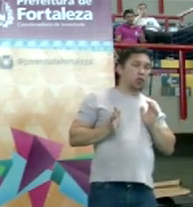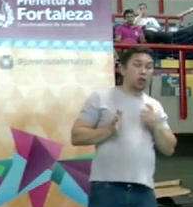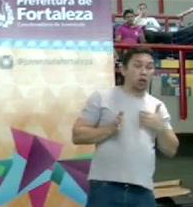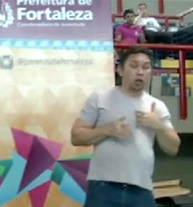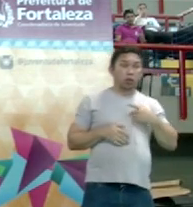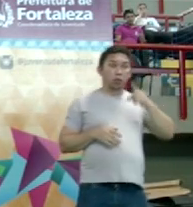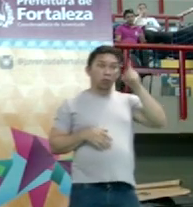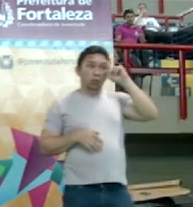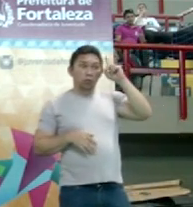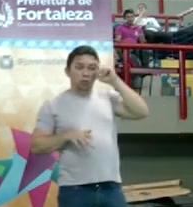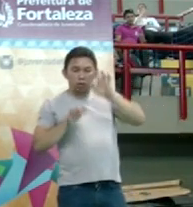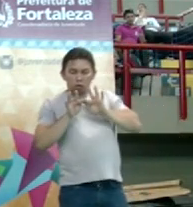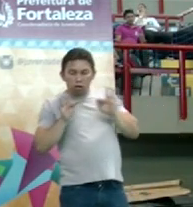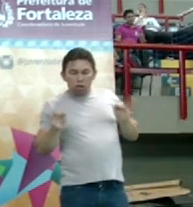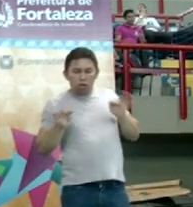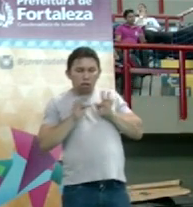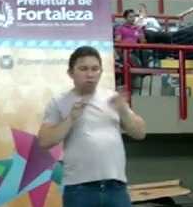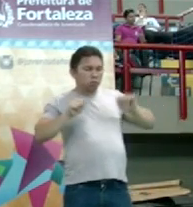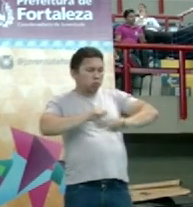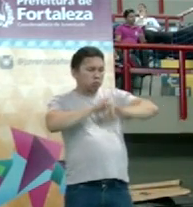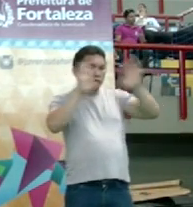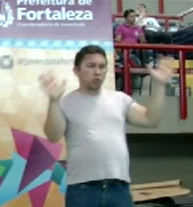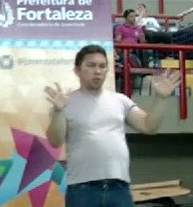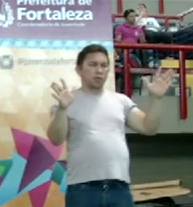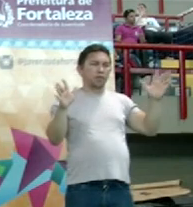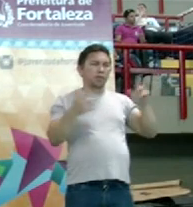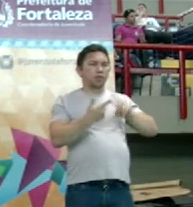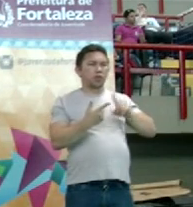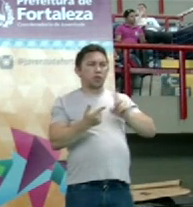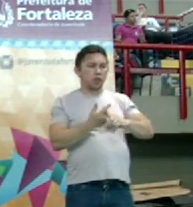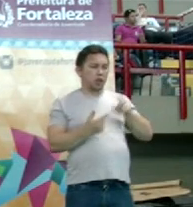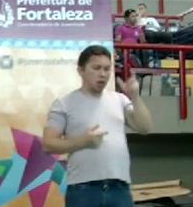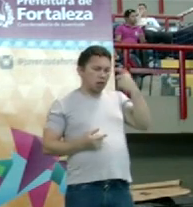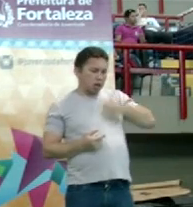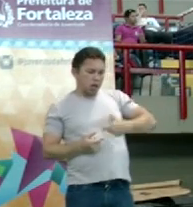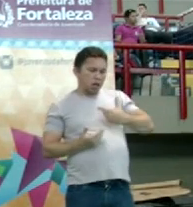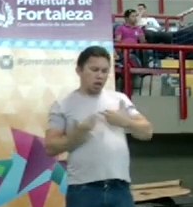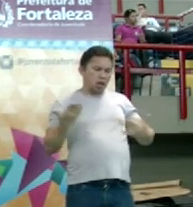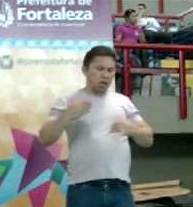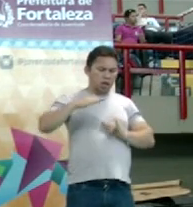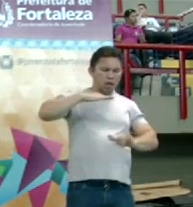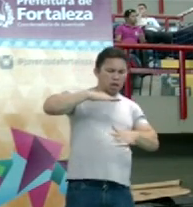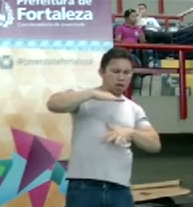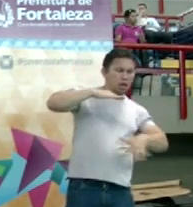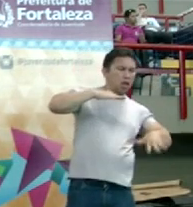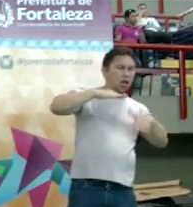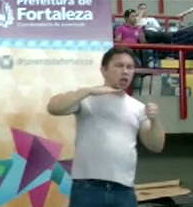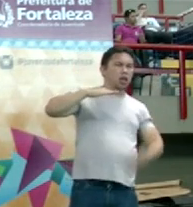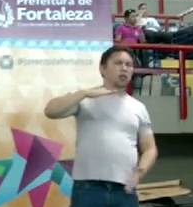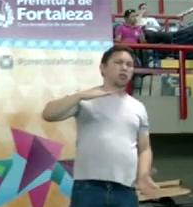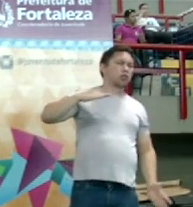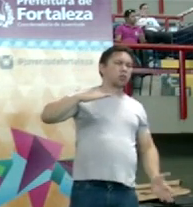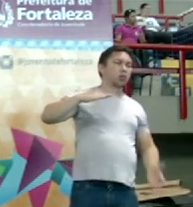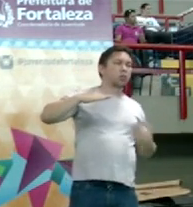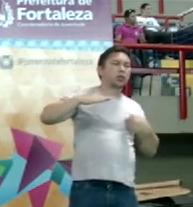falar com clareza, sem demonstrar para o leitor um tipo de vocabulário que comumente a gente não usa